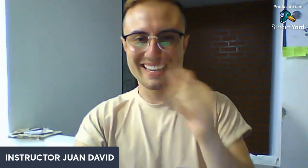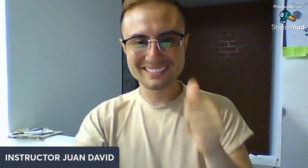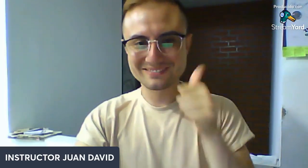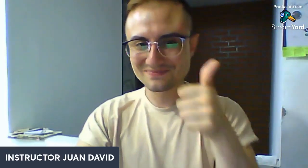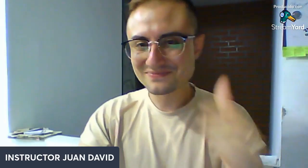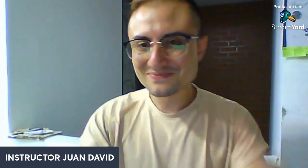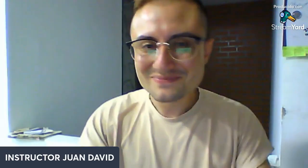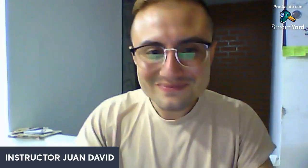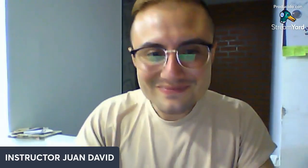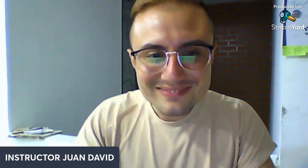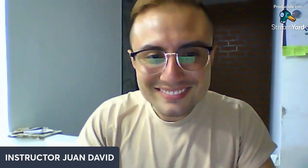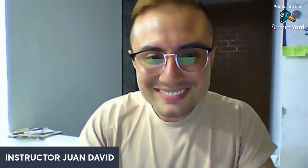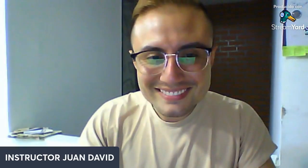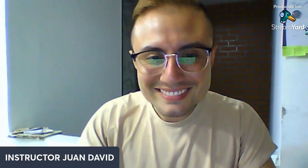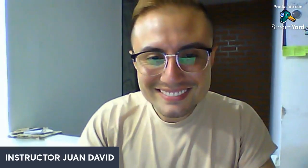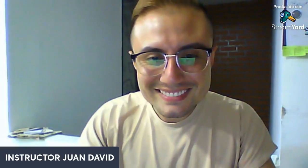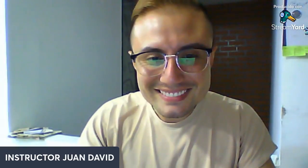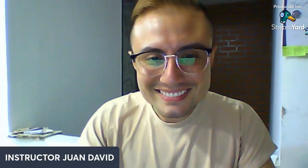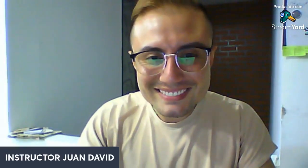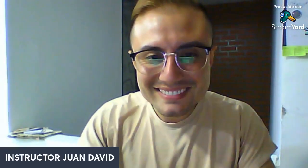Gracias, ¿Quién más? Jessica. Muy bien.